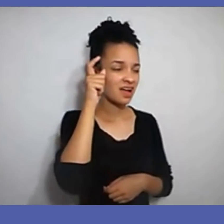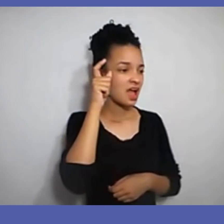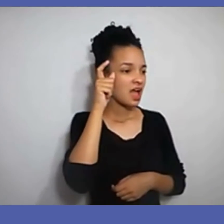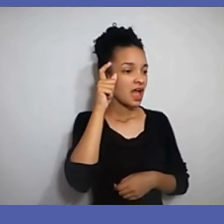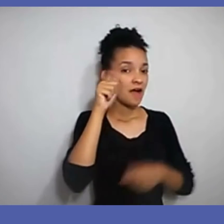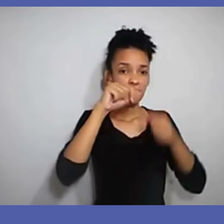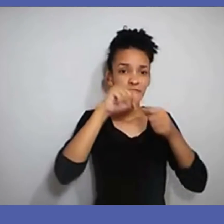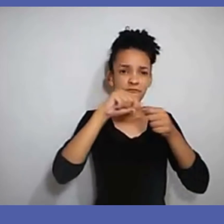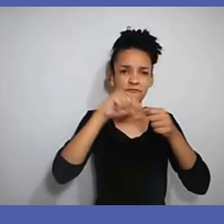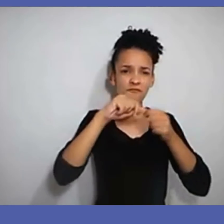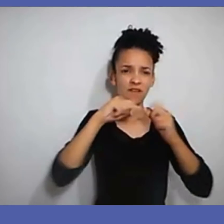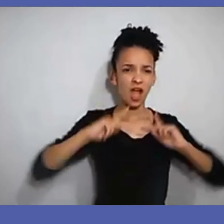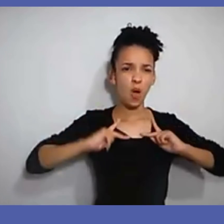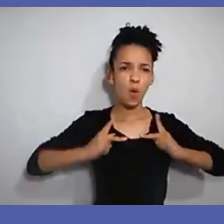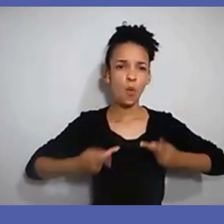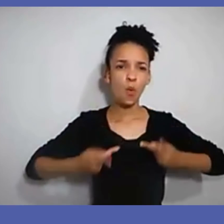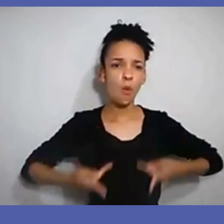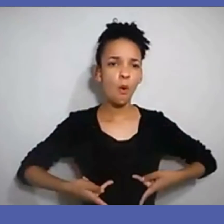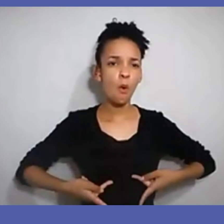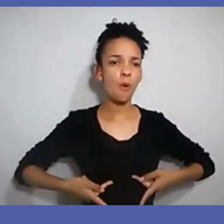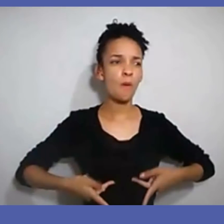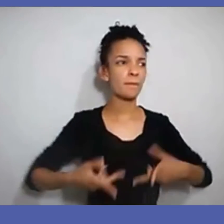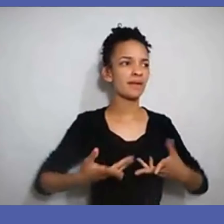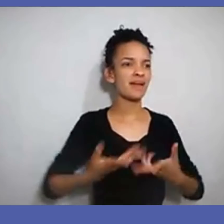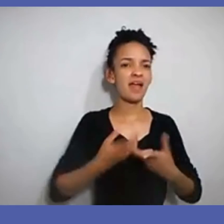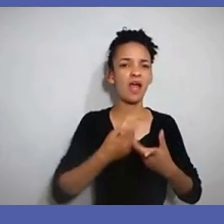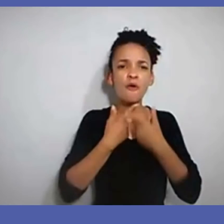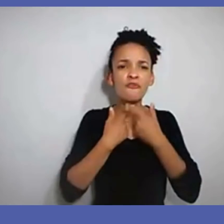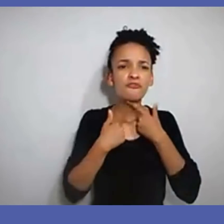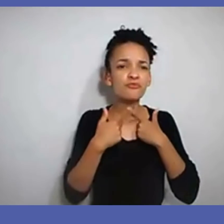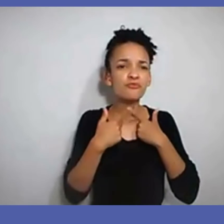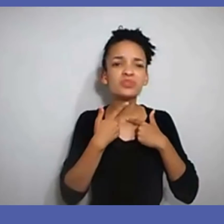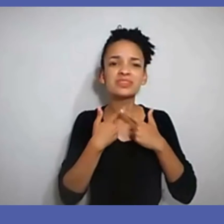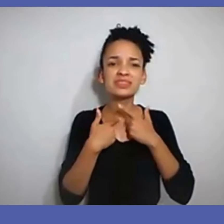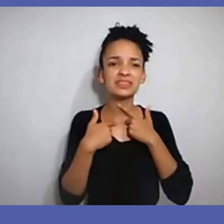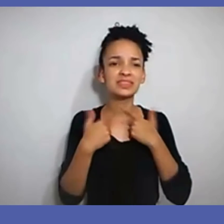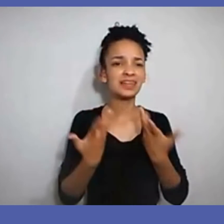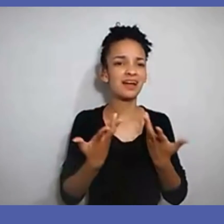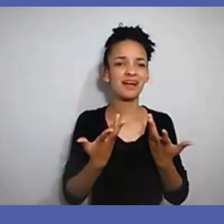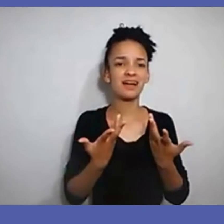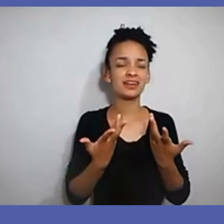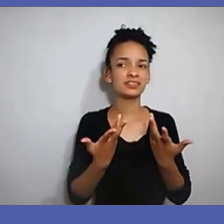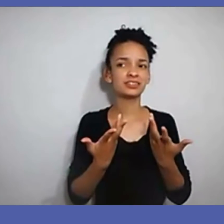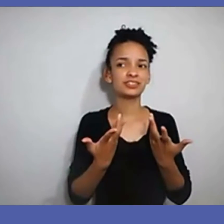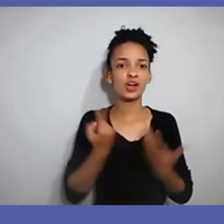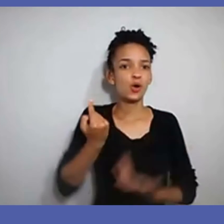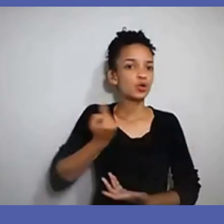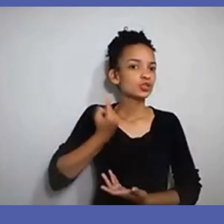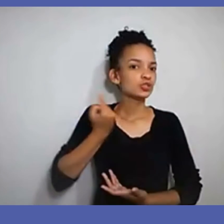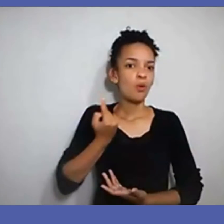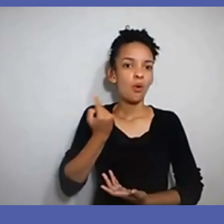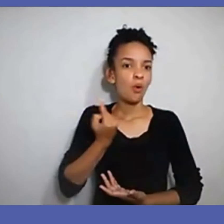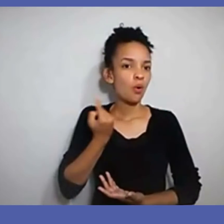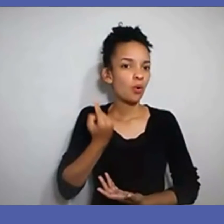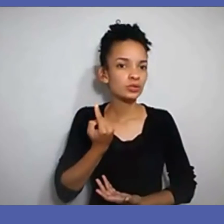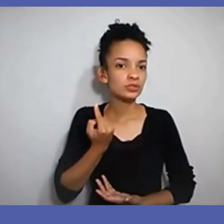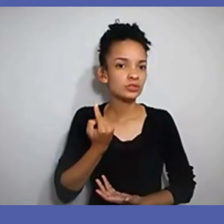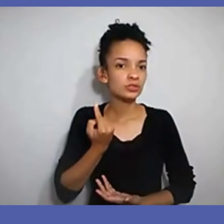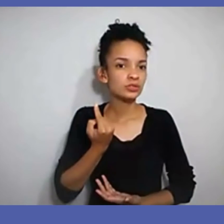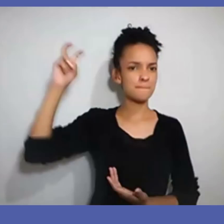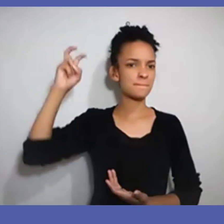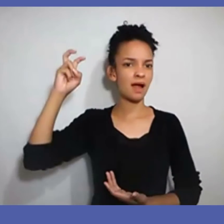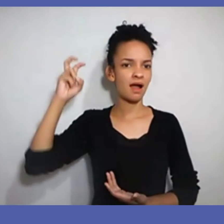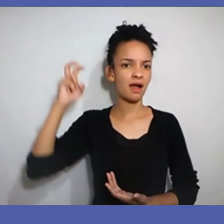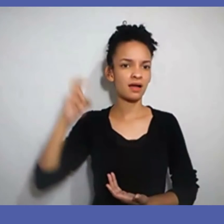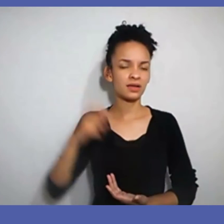vamos dizer assim, uma vontade de poder ter essa capacidade, né, como Deus tem, né?